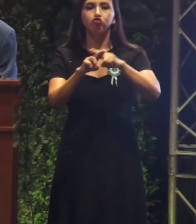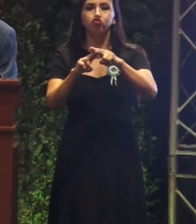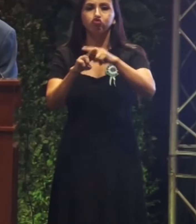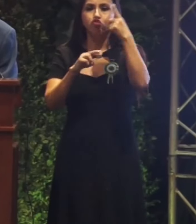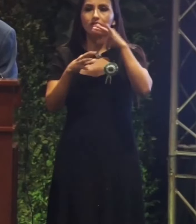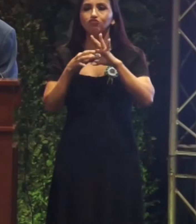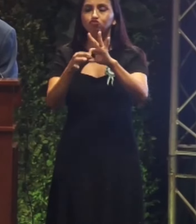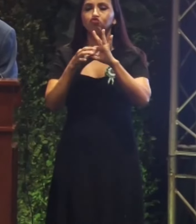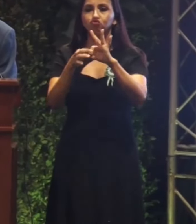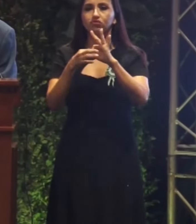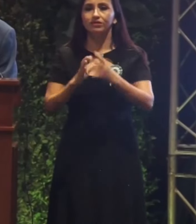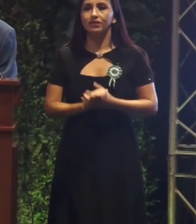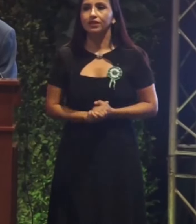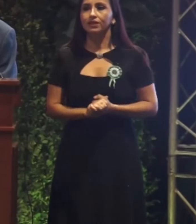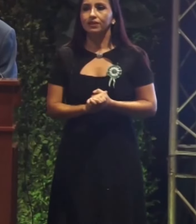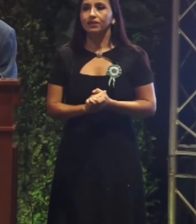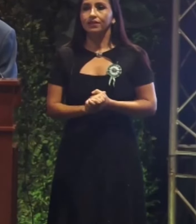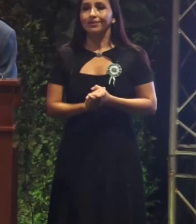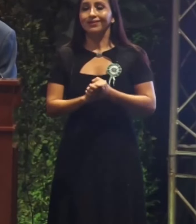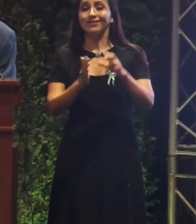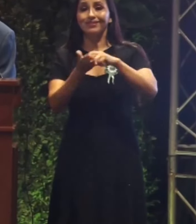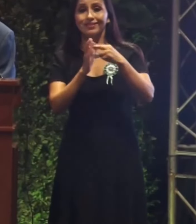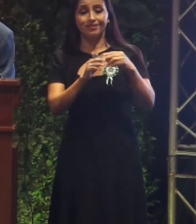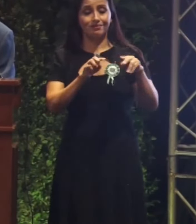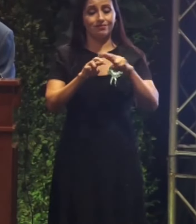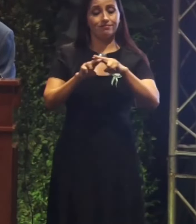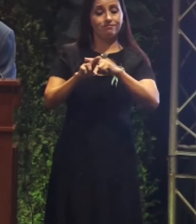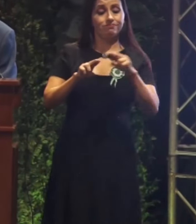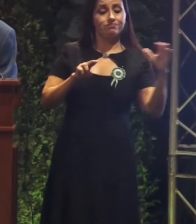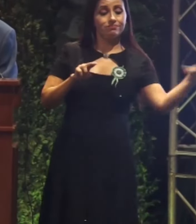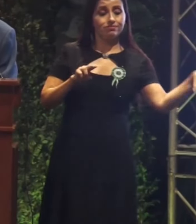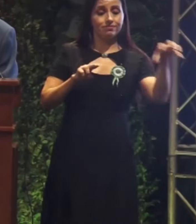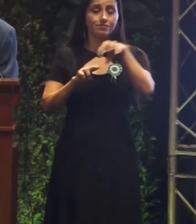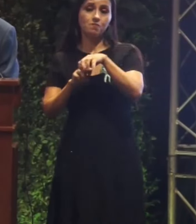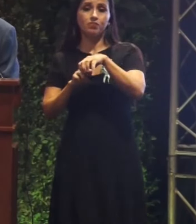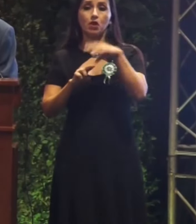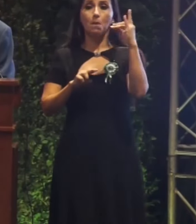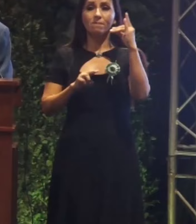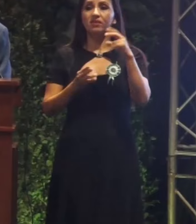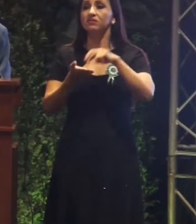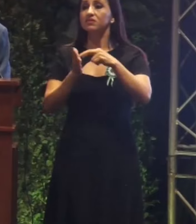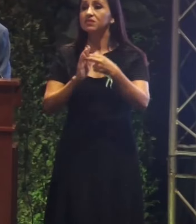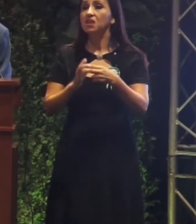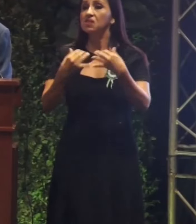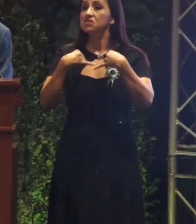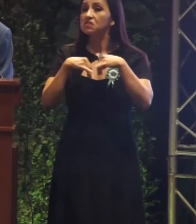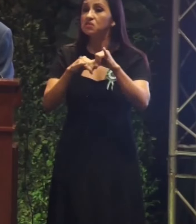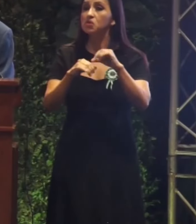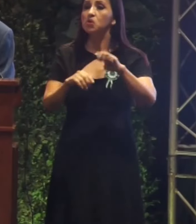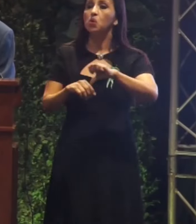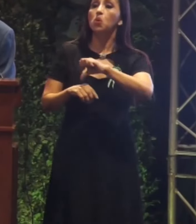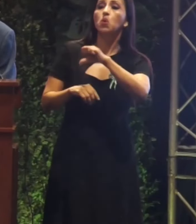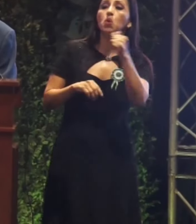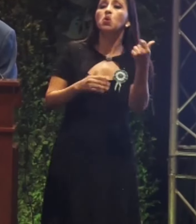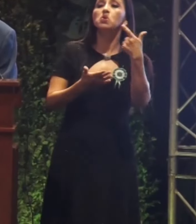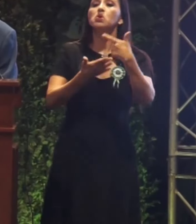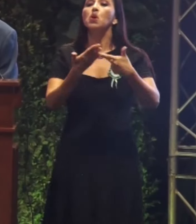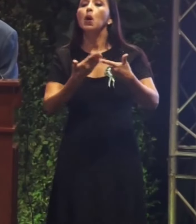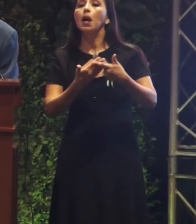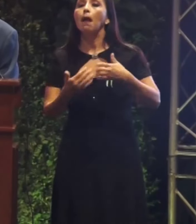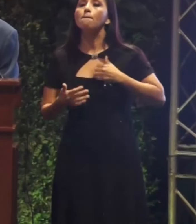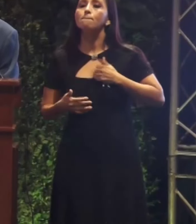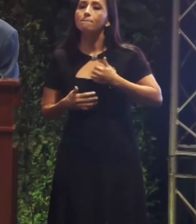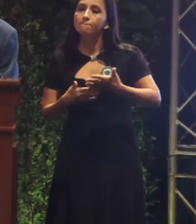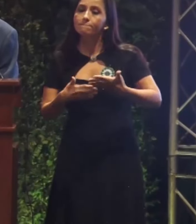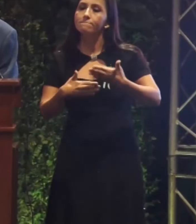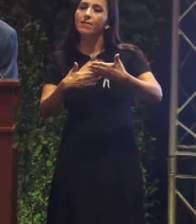unir por esa vía a esta parte del país, dijeron que Santa Cruz sería otro Panamá. Tren y